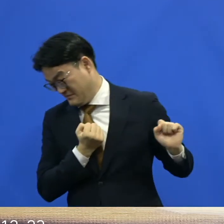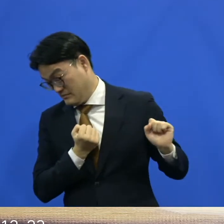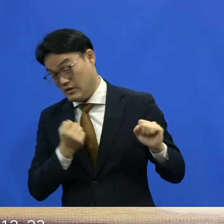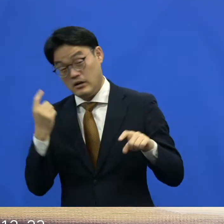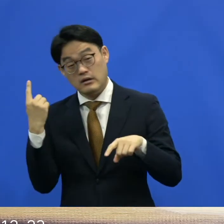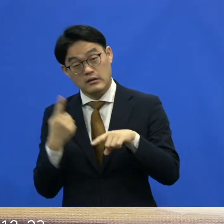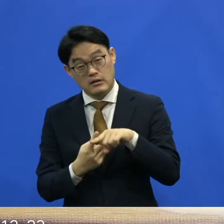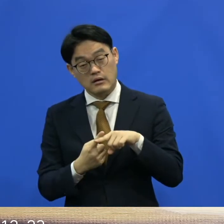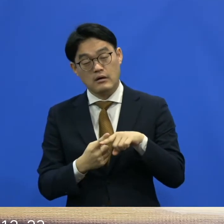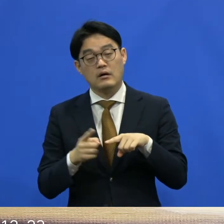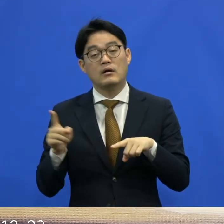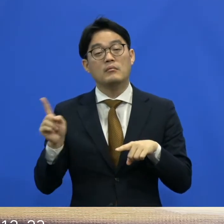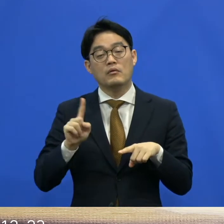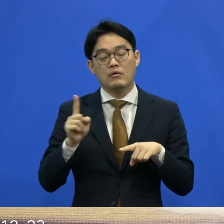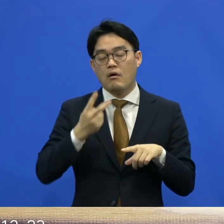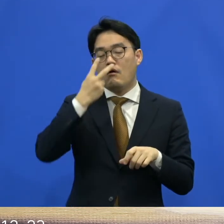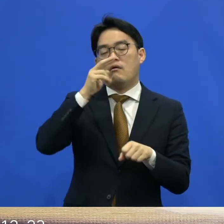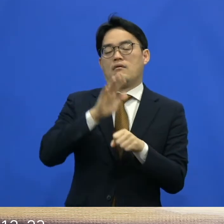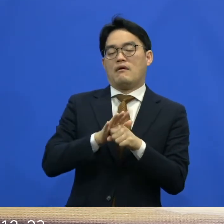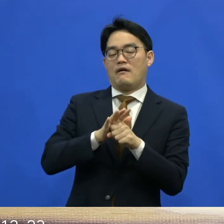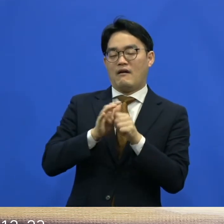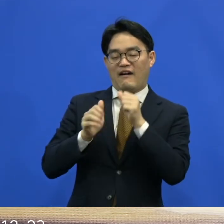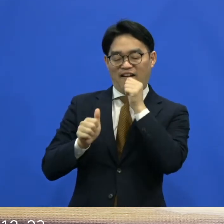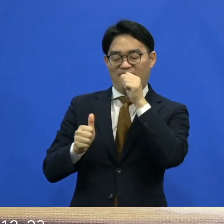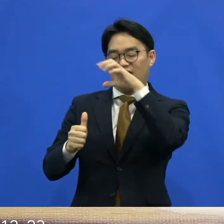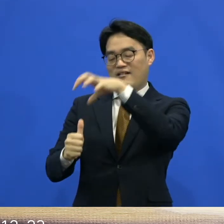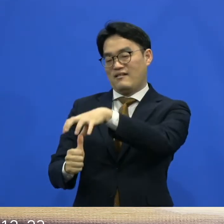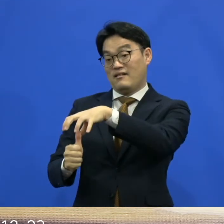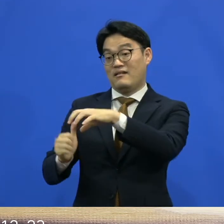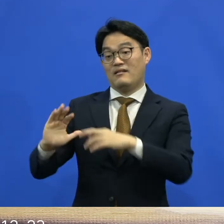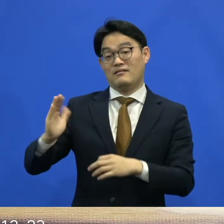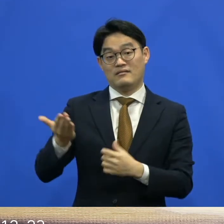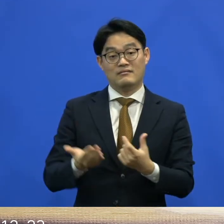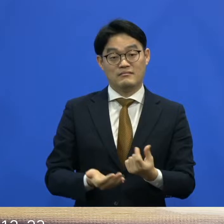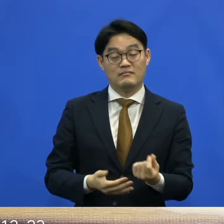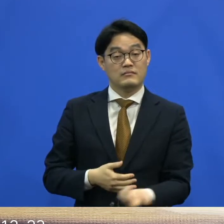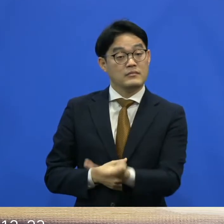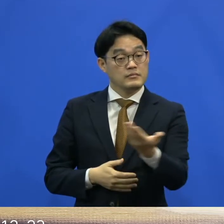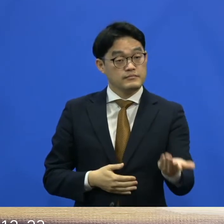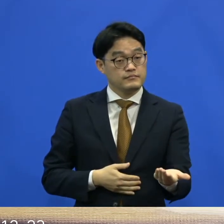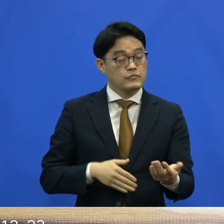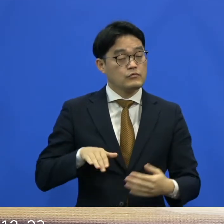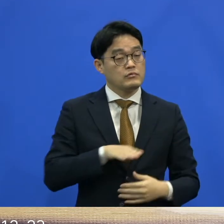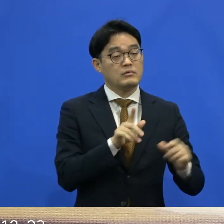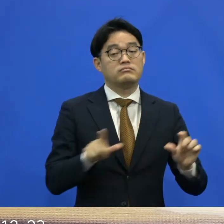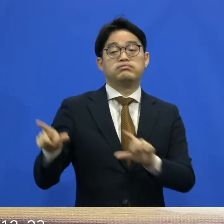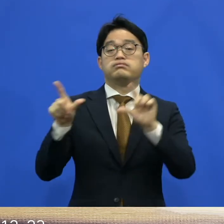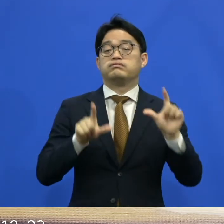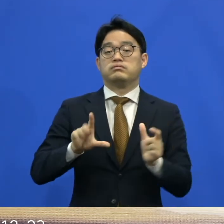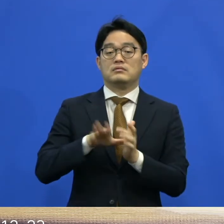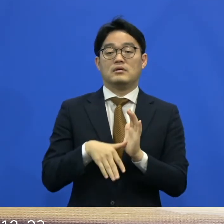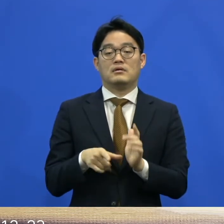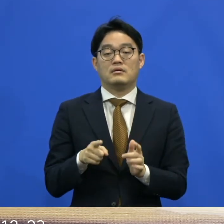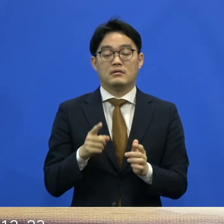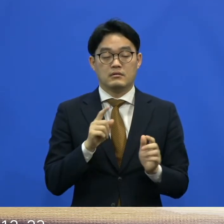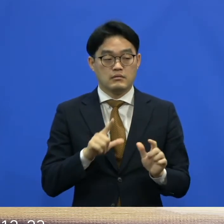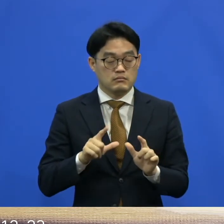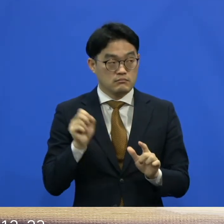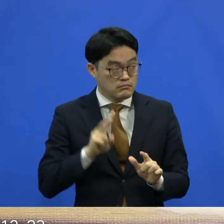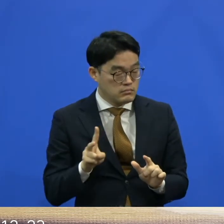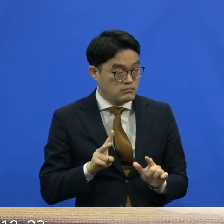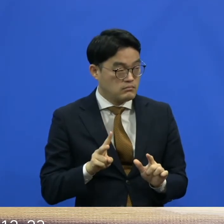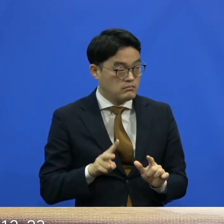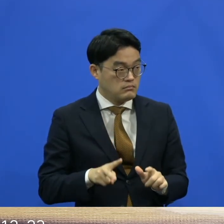살아가면서 우리가 당황할 때가 있는데요. 그때가 언제입니까? 내가 생각하던 것과 다른 방향으로